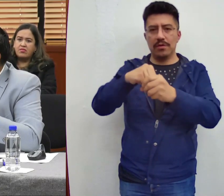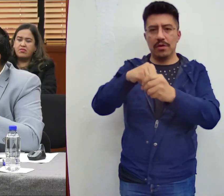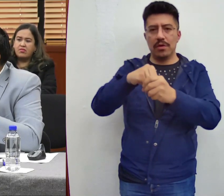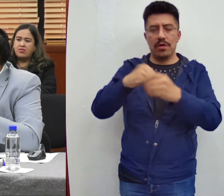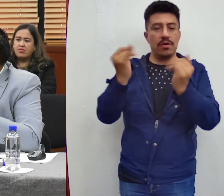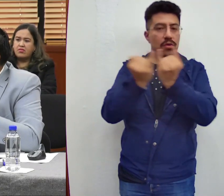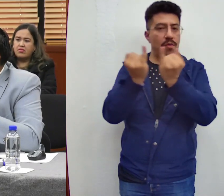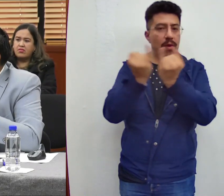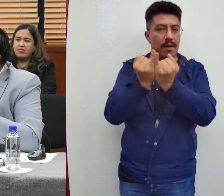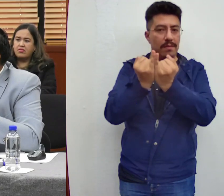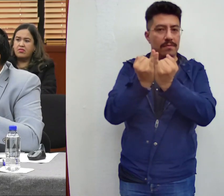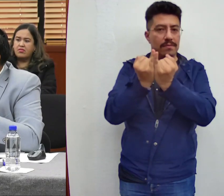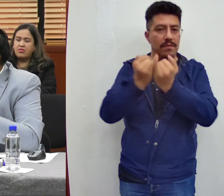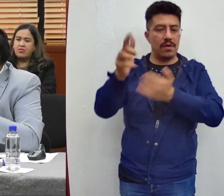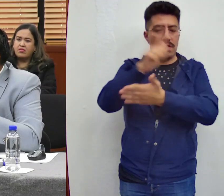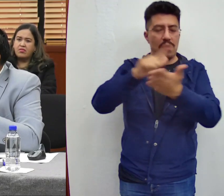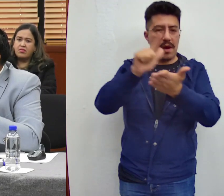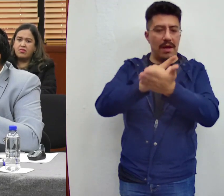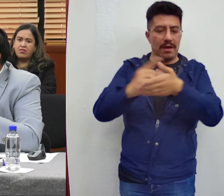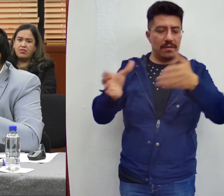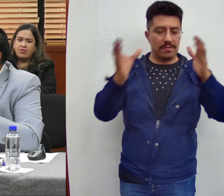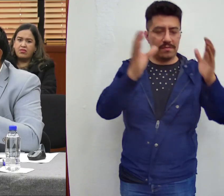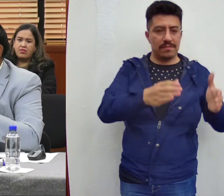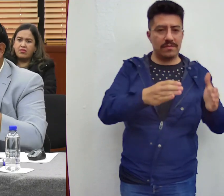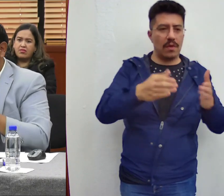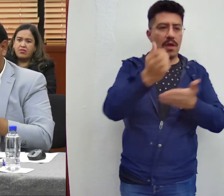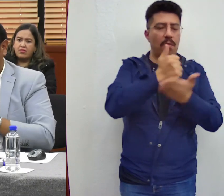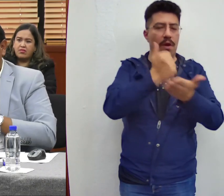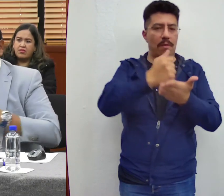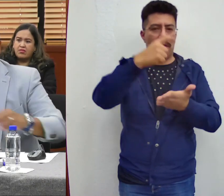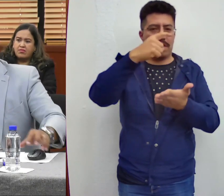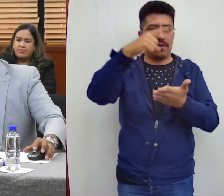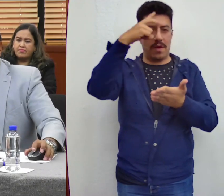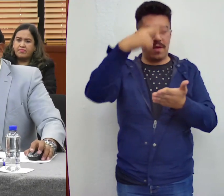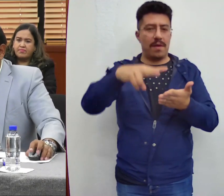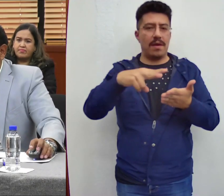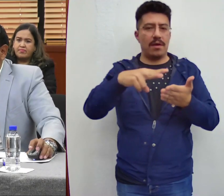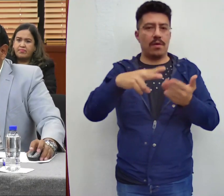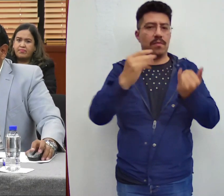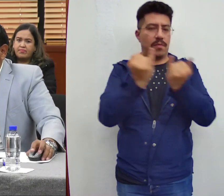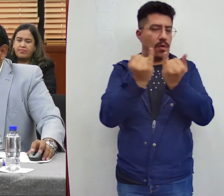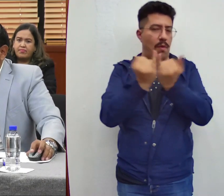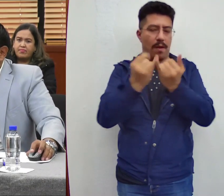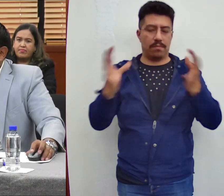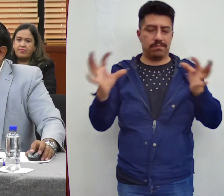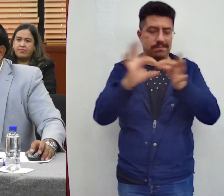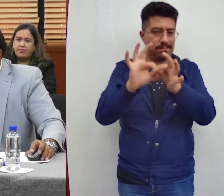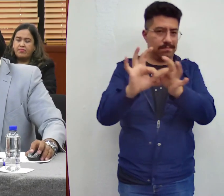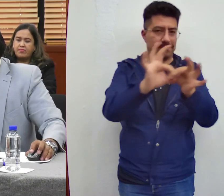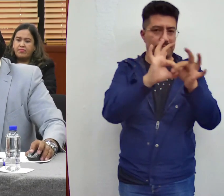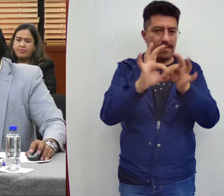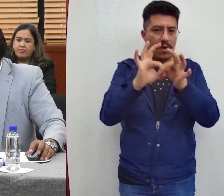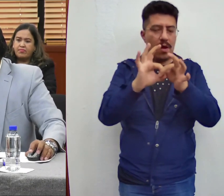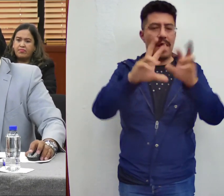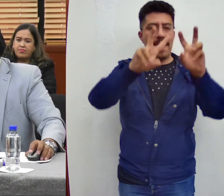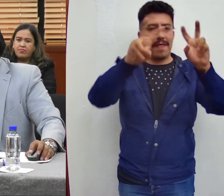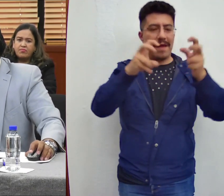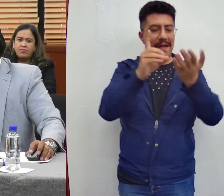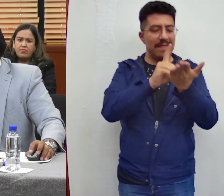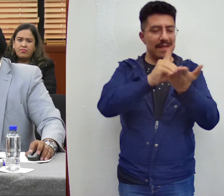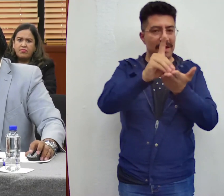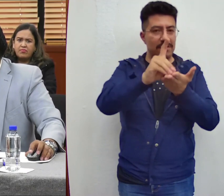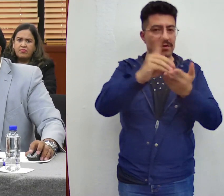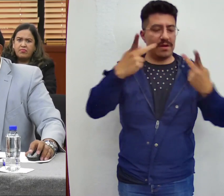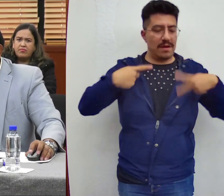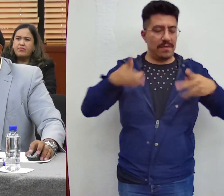como la ley local en la Ciudad de México, que aborda este tema como derechos de las personas